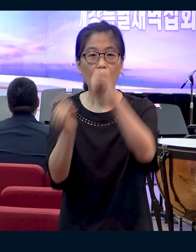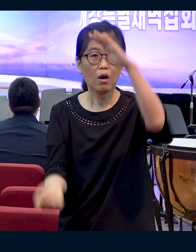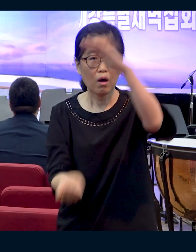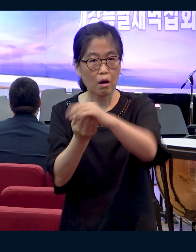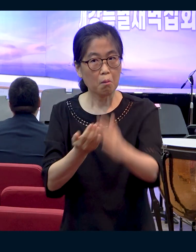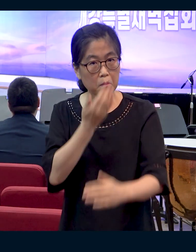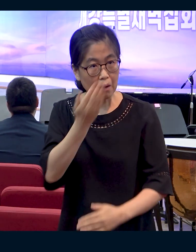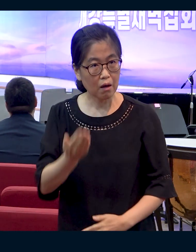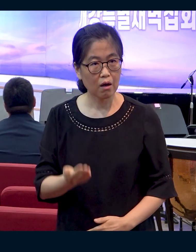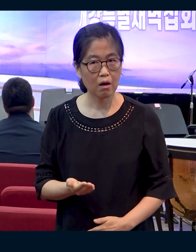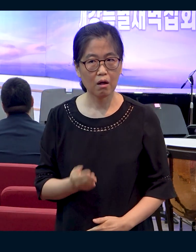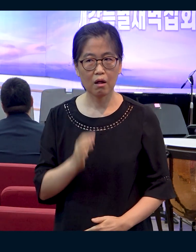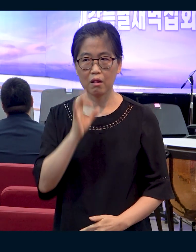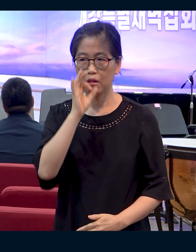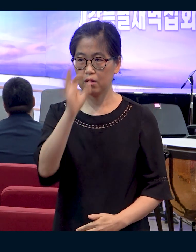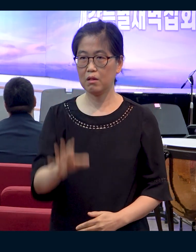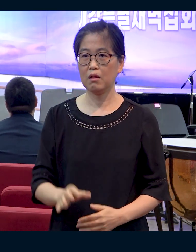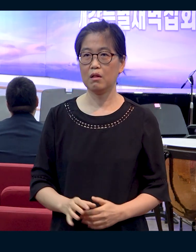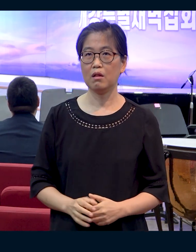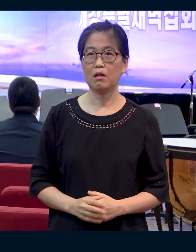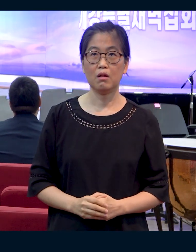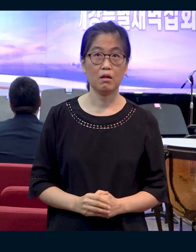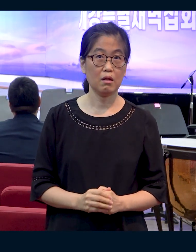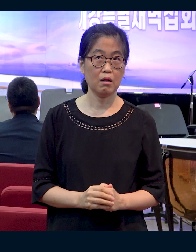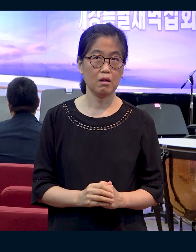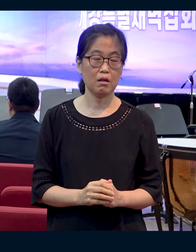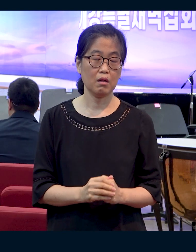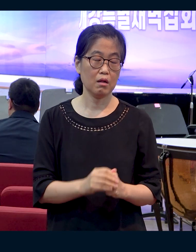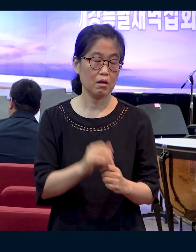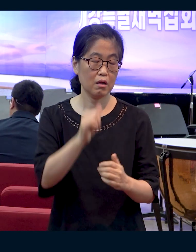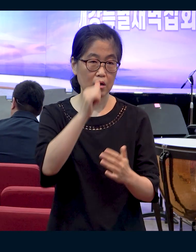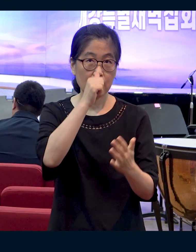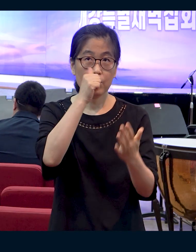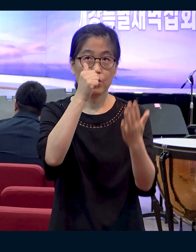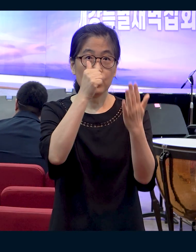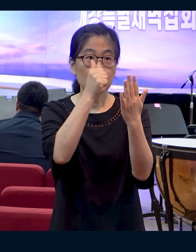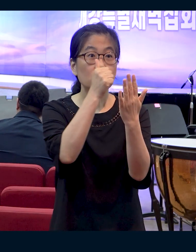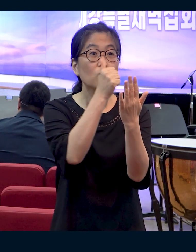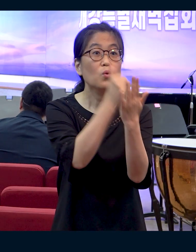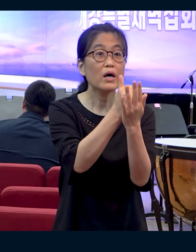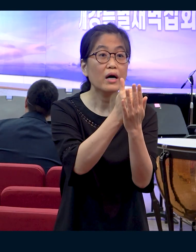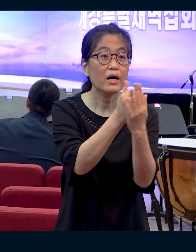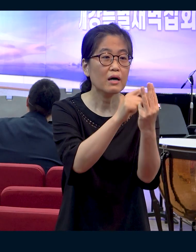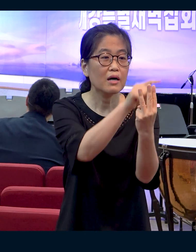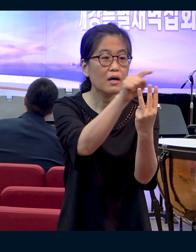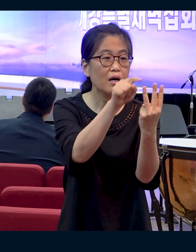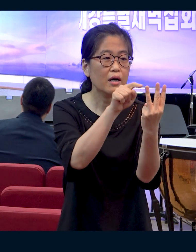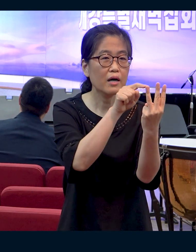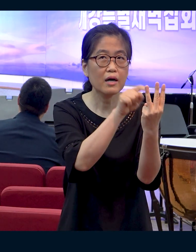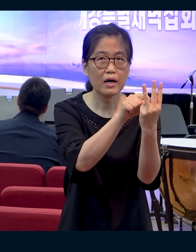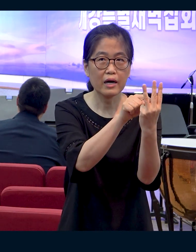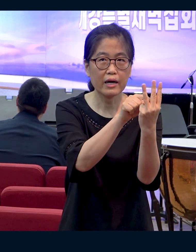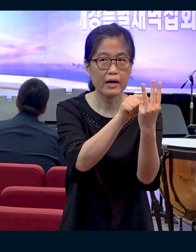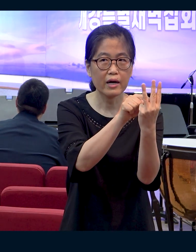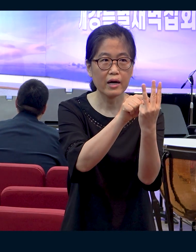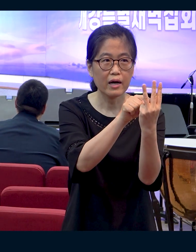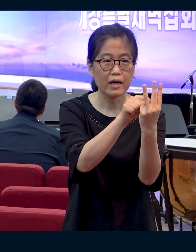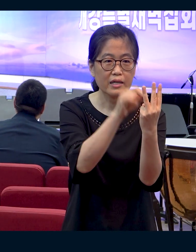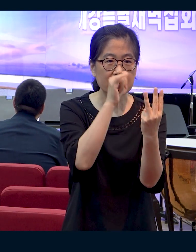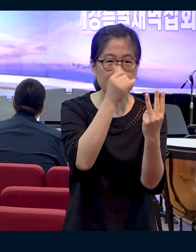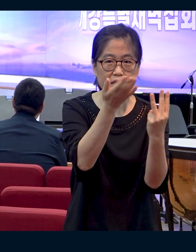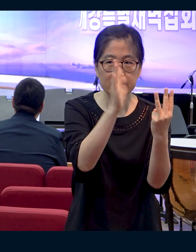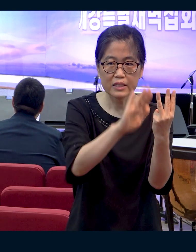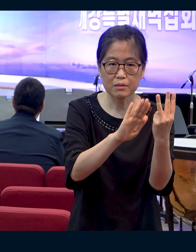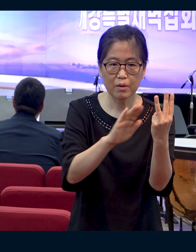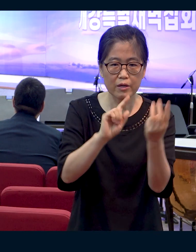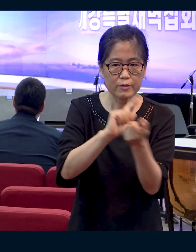절대 안 되죠. 물론 가끔 죄들도 순간 탁 자기들이 어떤 이익이 맞아가지고, 그래서